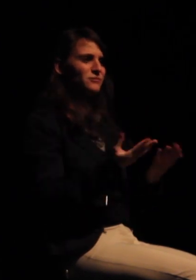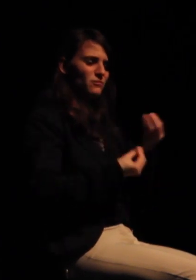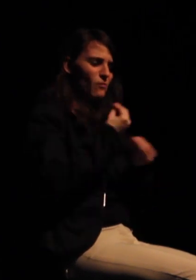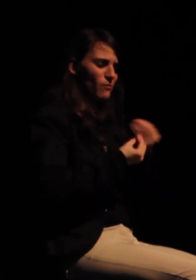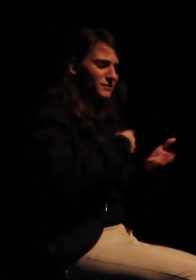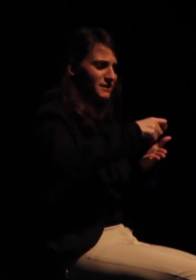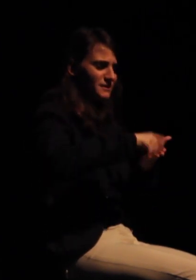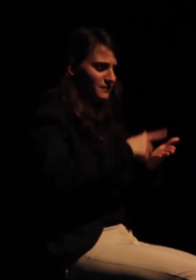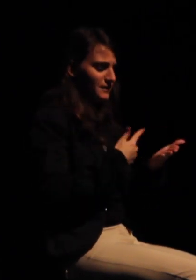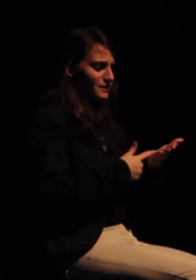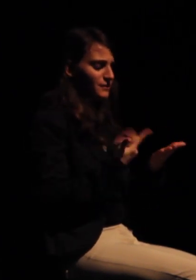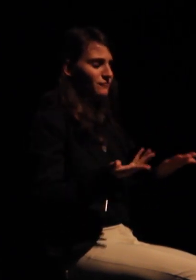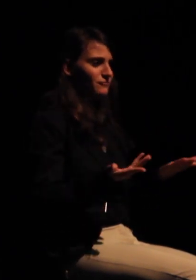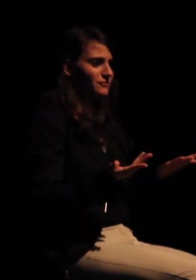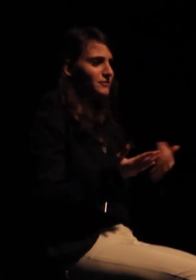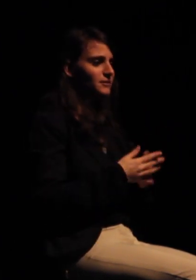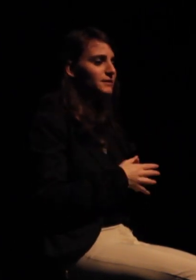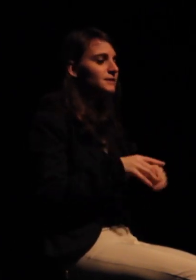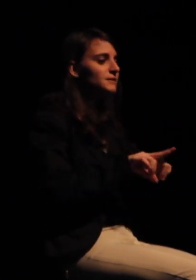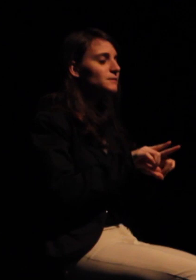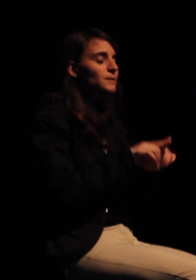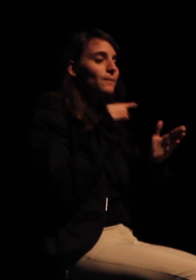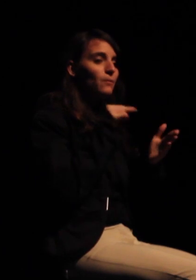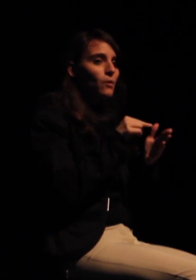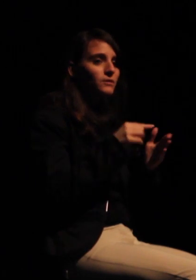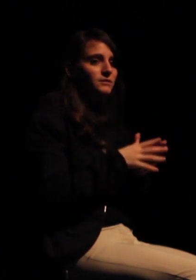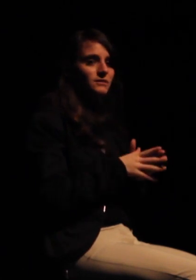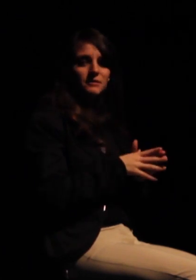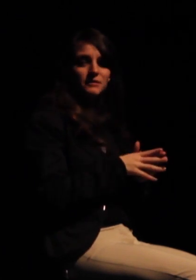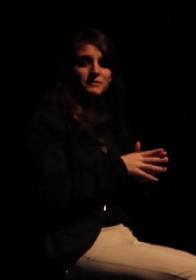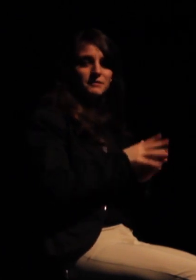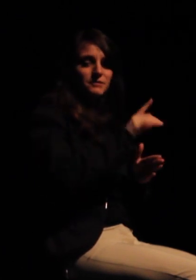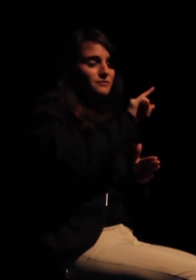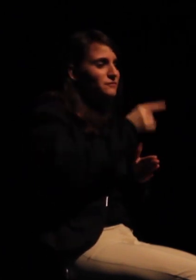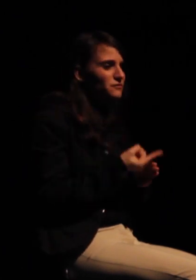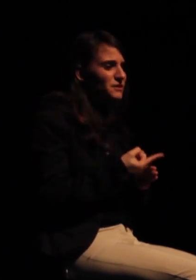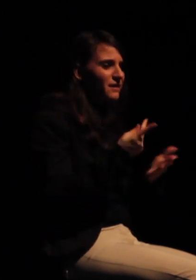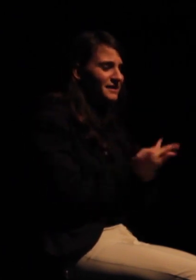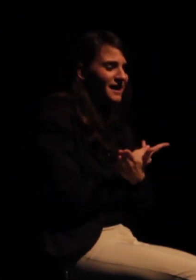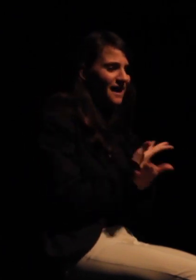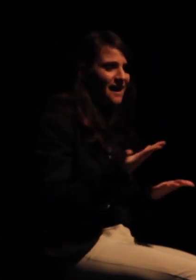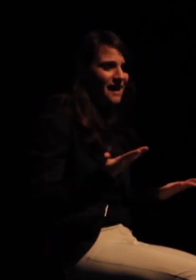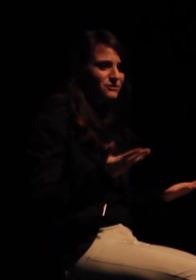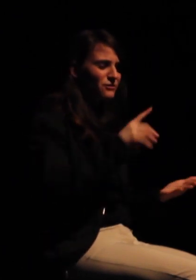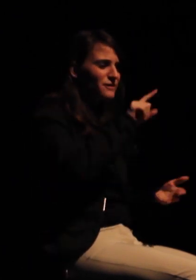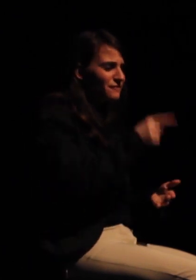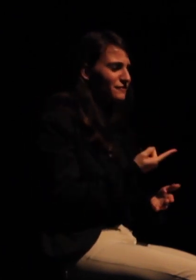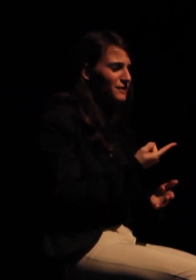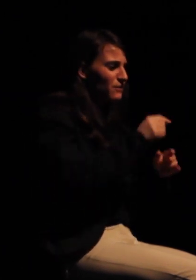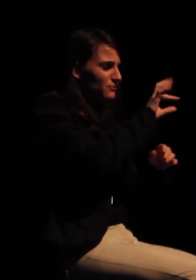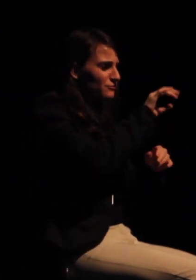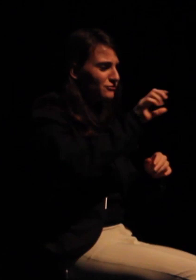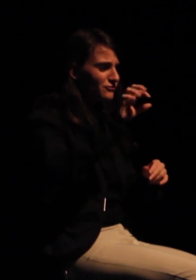também a pontuação. Eu falava, mas a vírgula, você ainda não sabe usar vírgula? É que